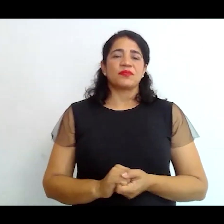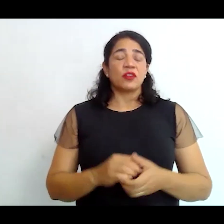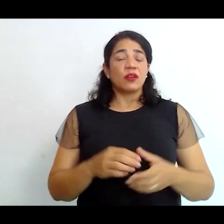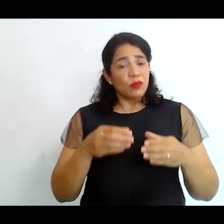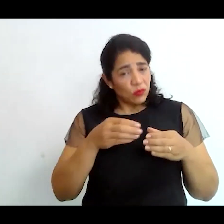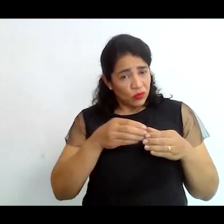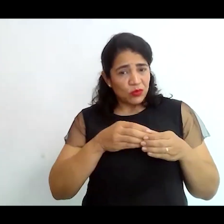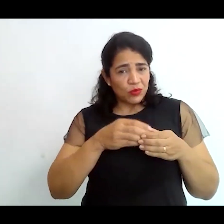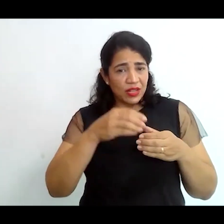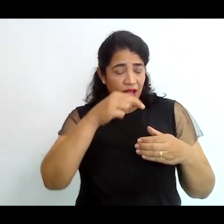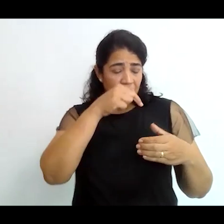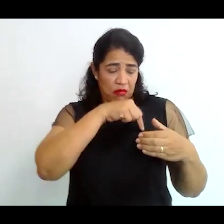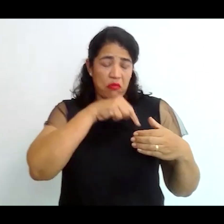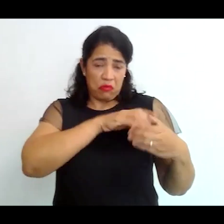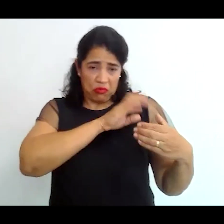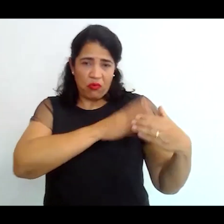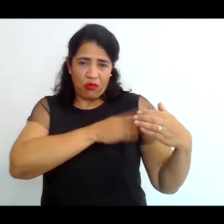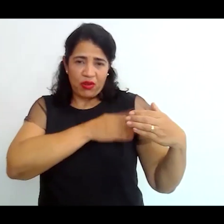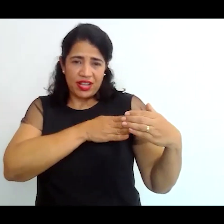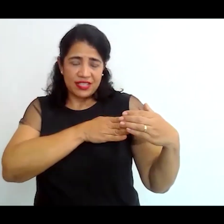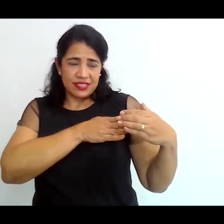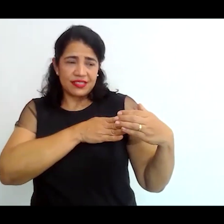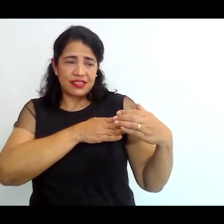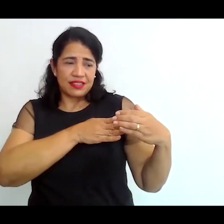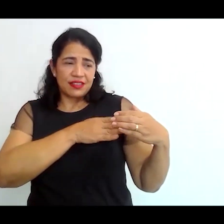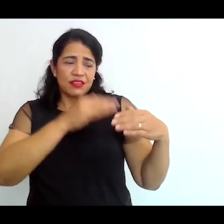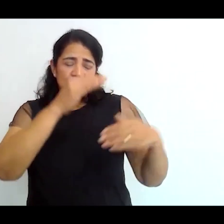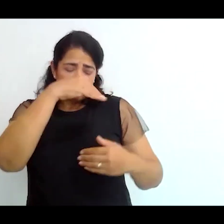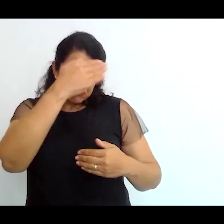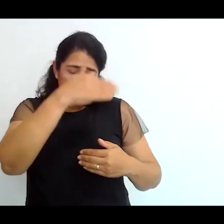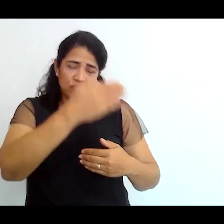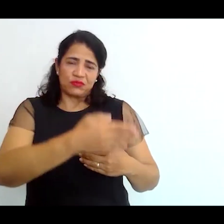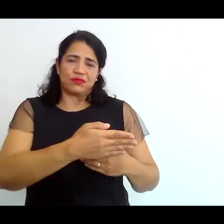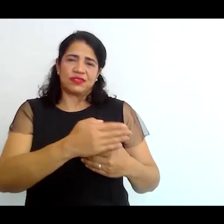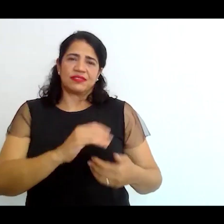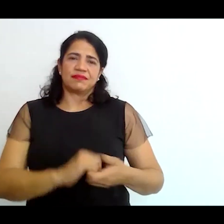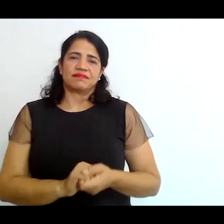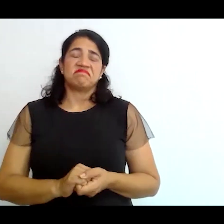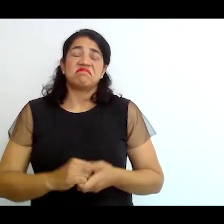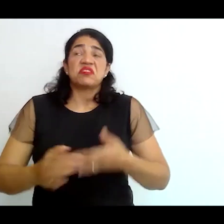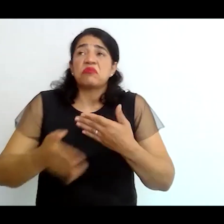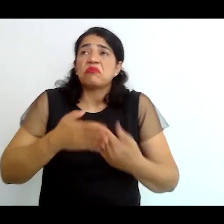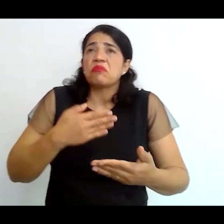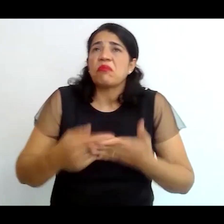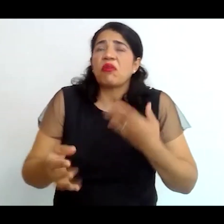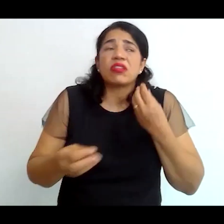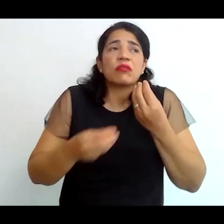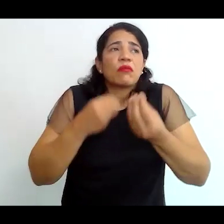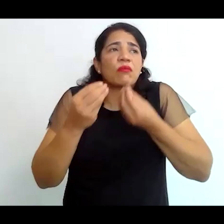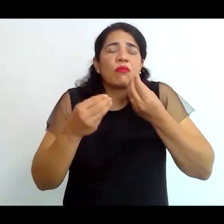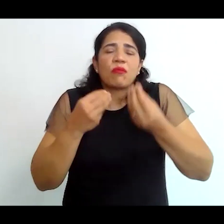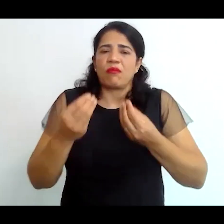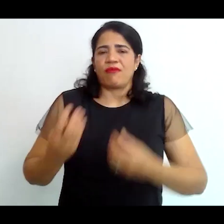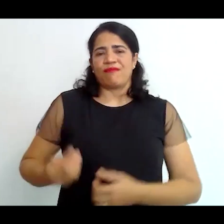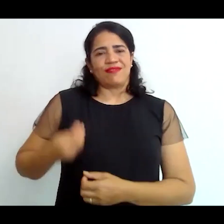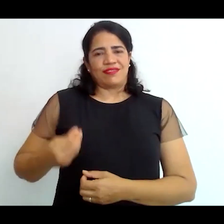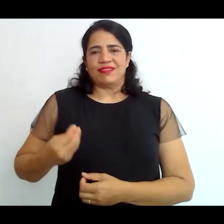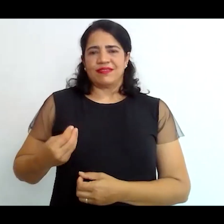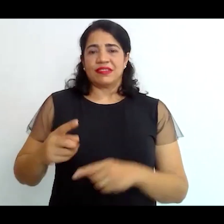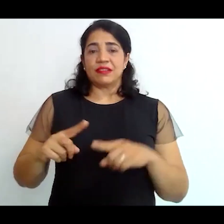no seu coração, independentemente de como eles são, irmãos, tá? Vamos honrar os pais,